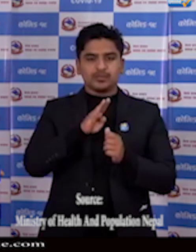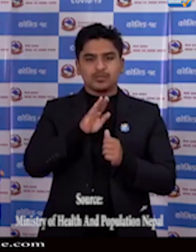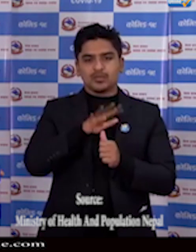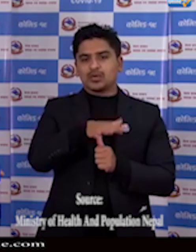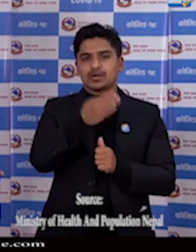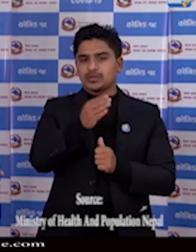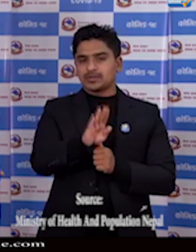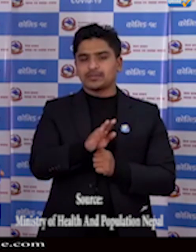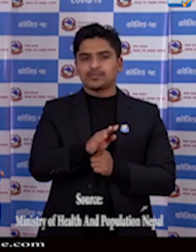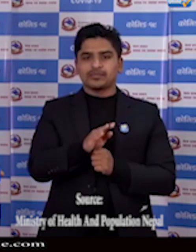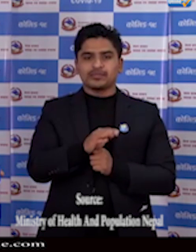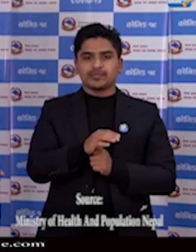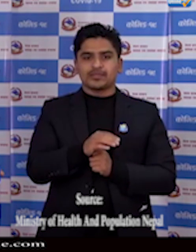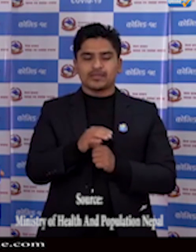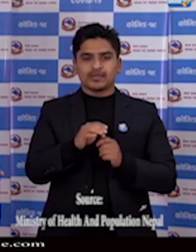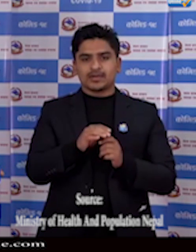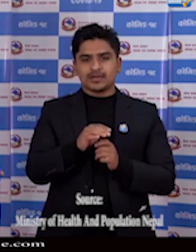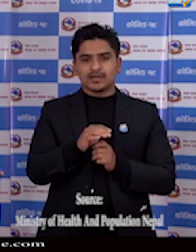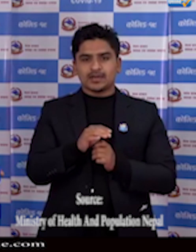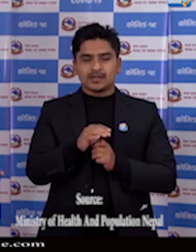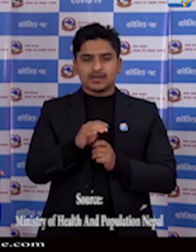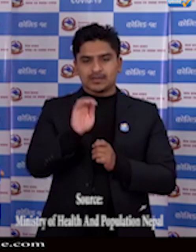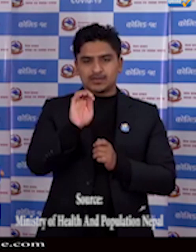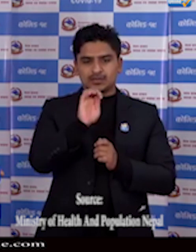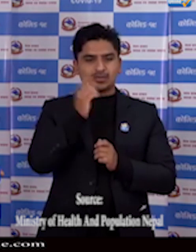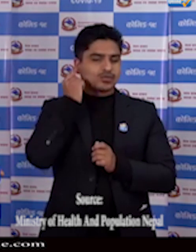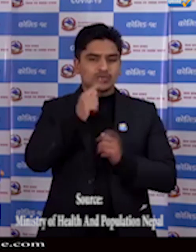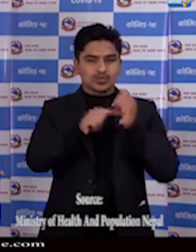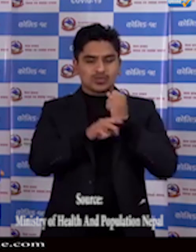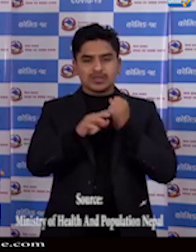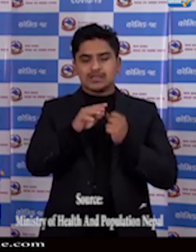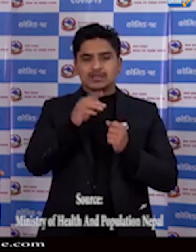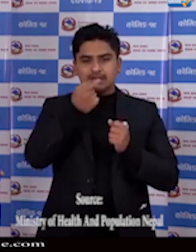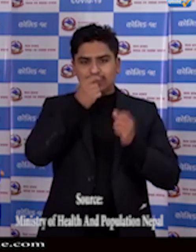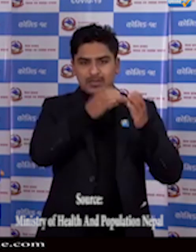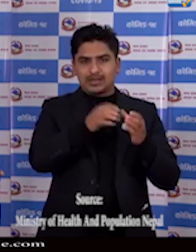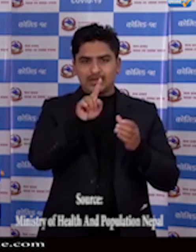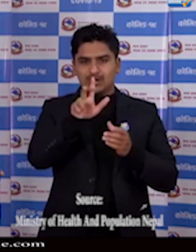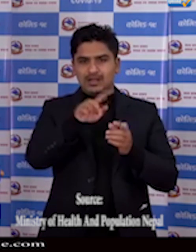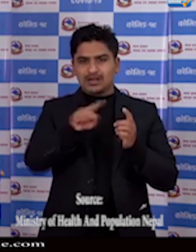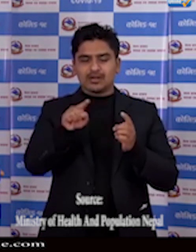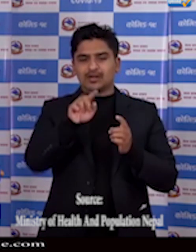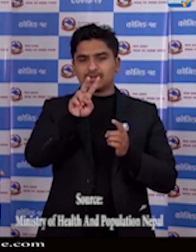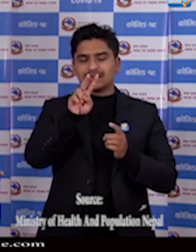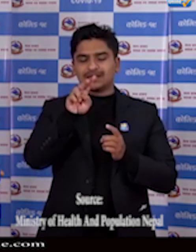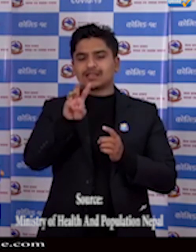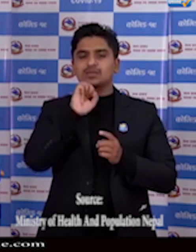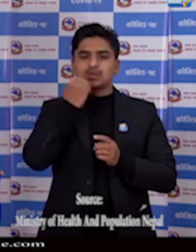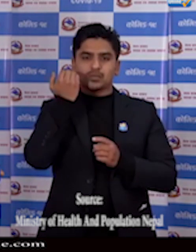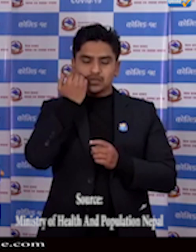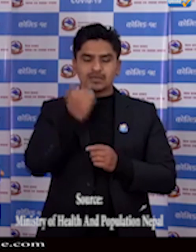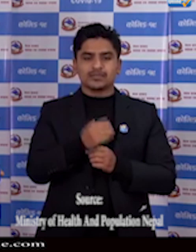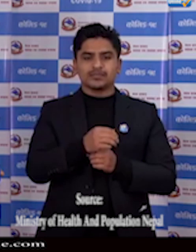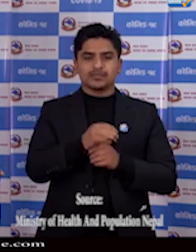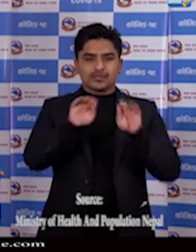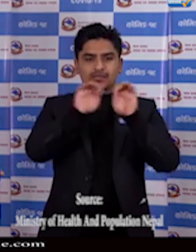हुनुहुन्छ, सुनबर्सी र बुद्धि गङ्गा गाउँपालिकाका 2 जना 18 र 23 वर्षीय पुरुष। त्यसै